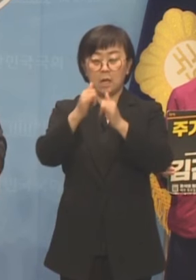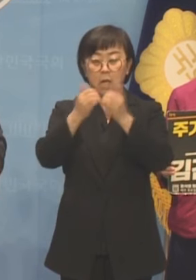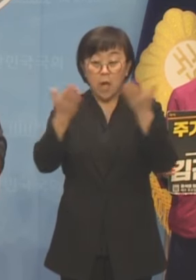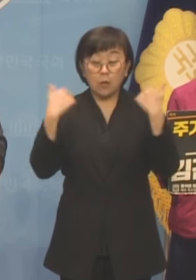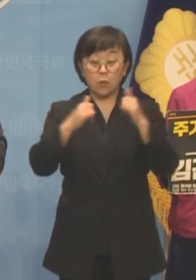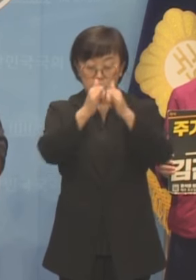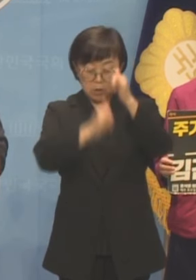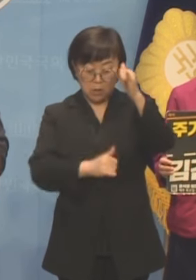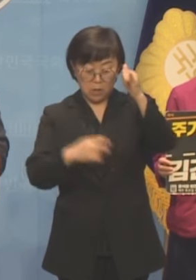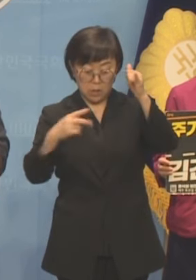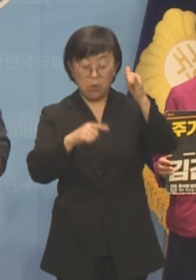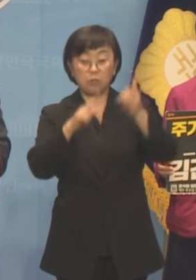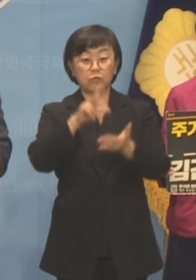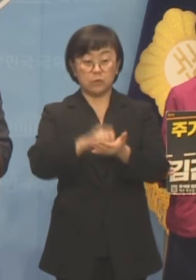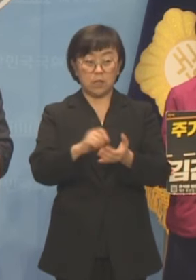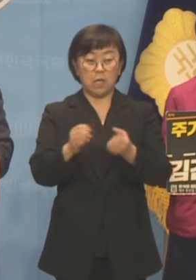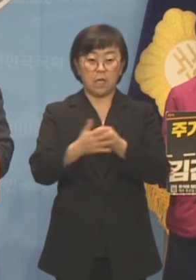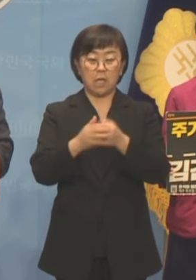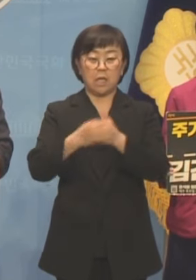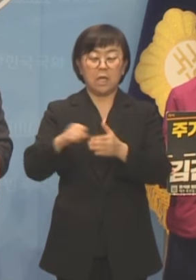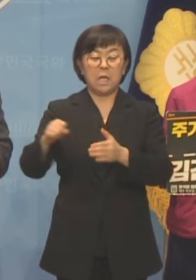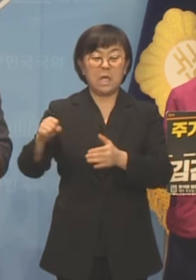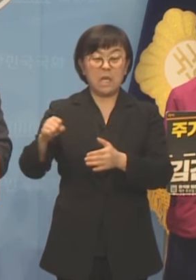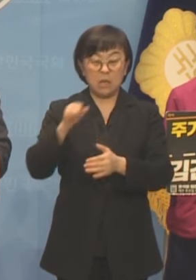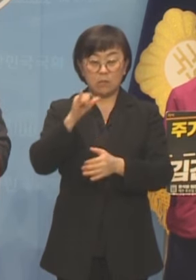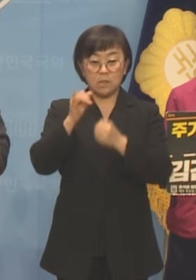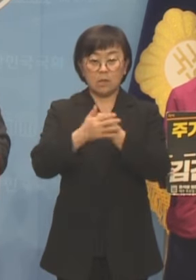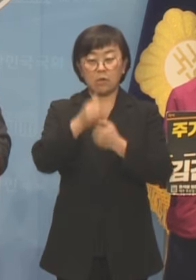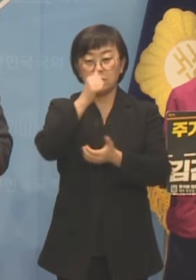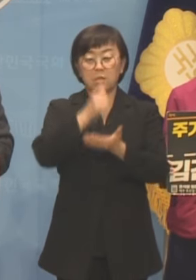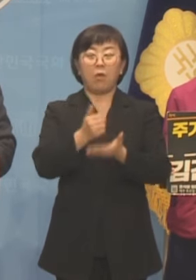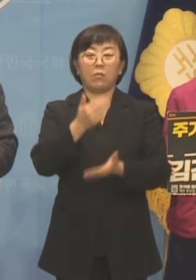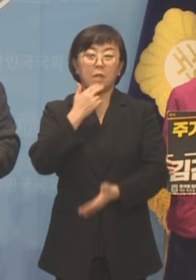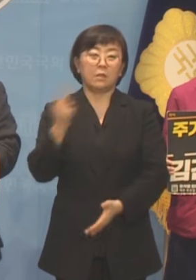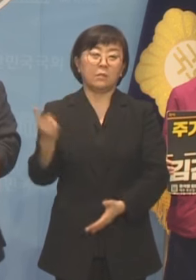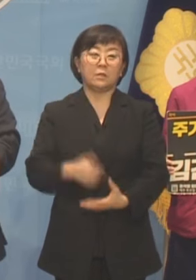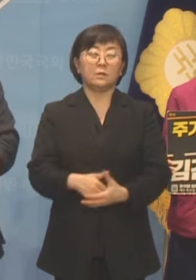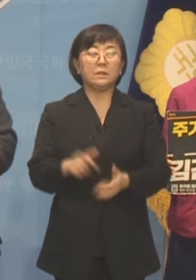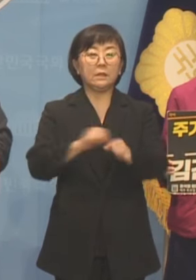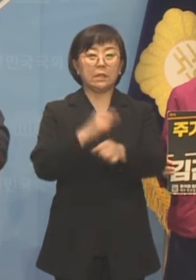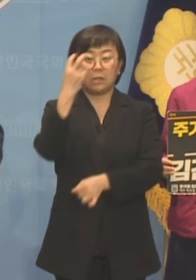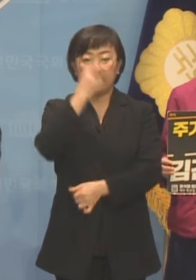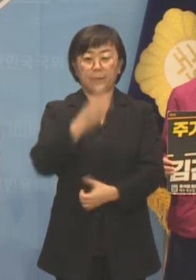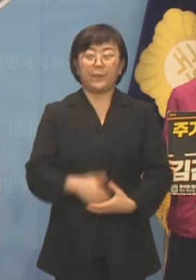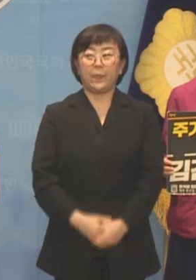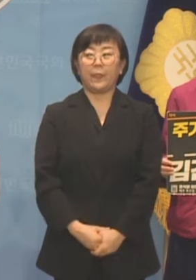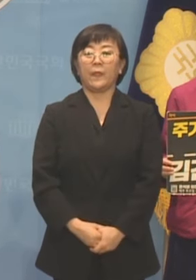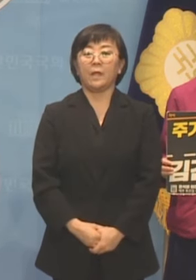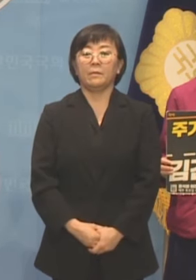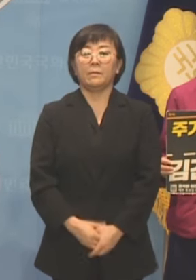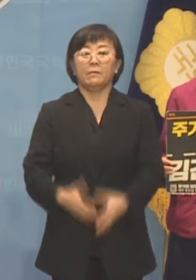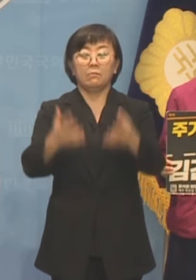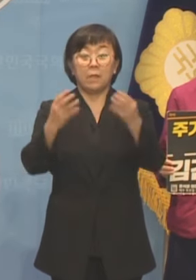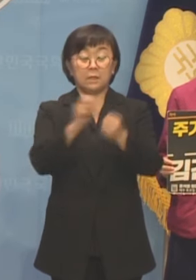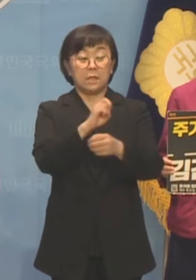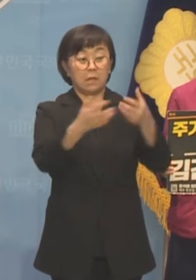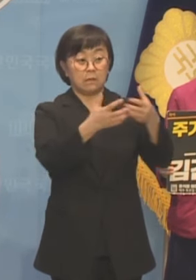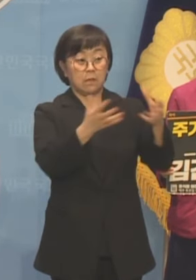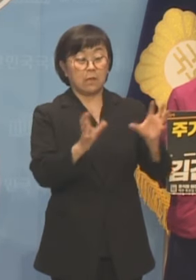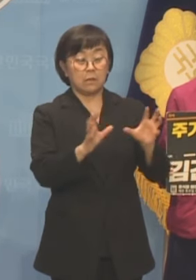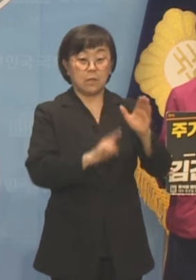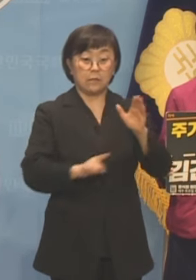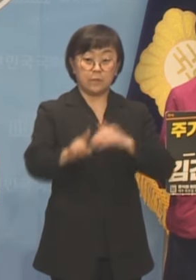주가조작 유금 무제 무검 유제 김건희 특검이라고 써져 있습니다 예 많은 야당들이